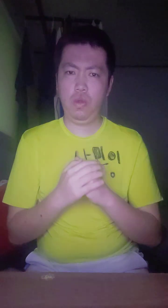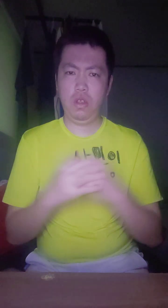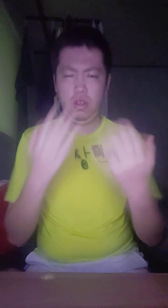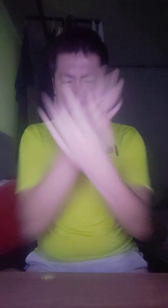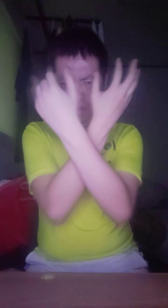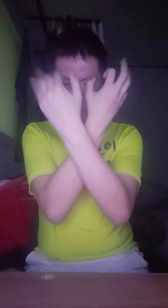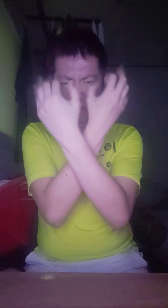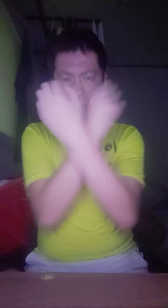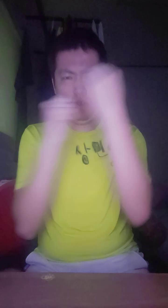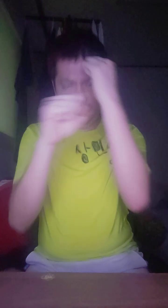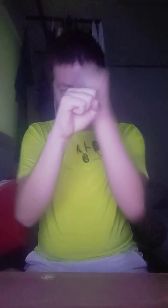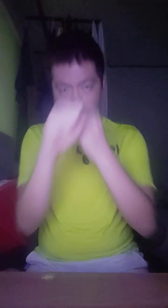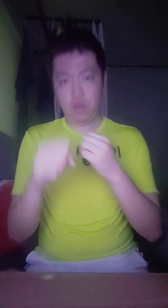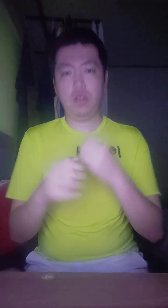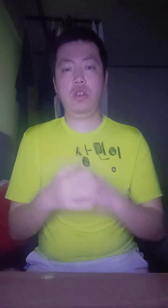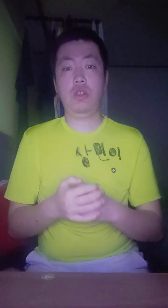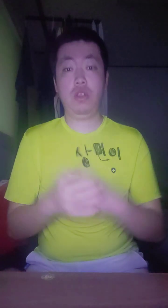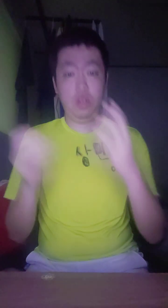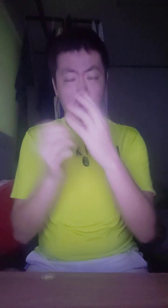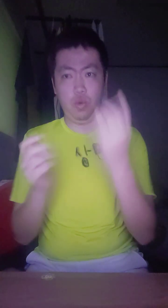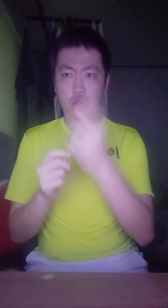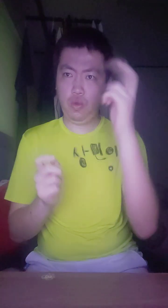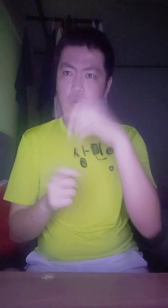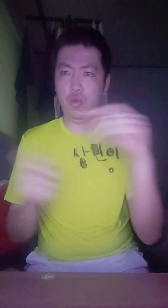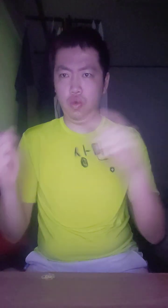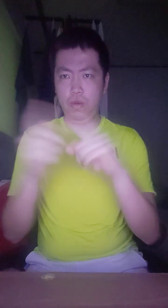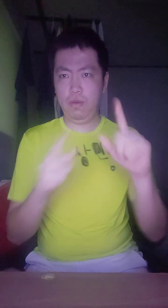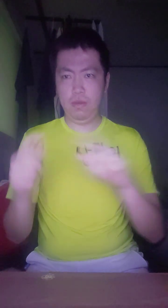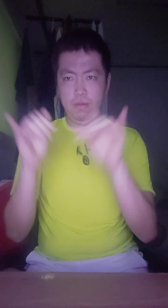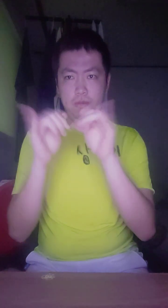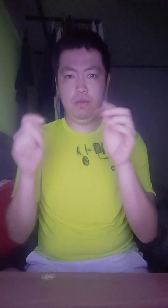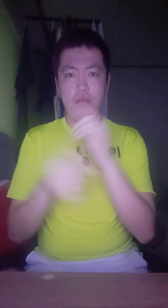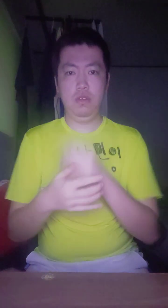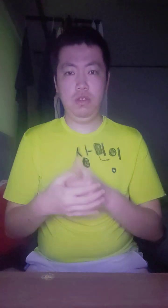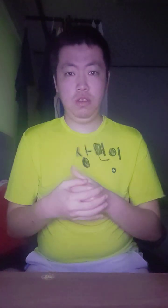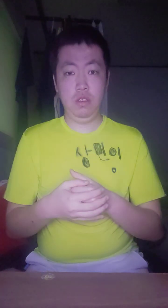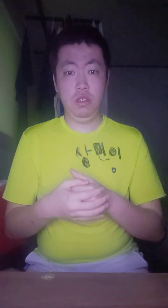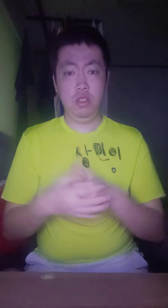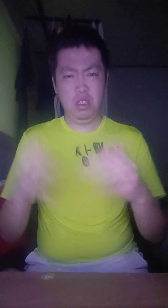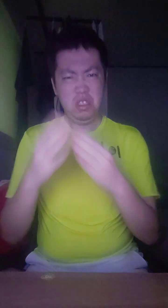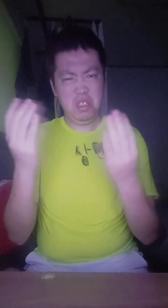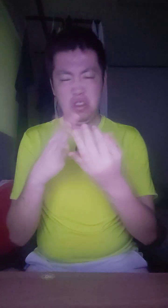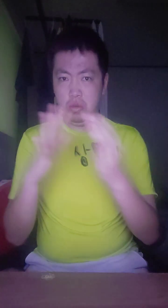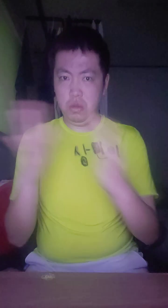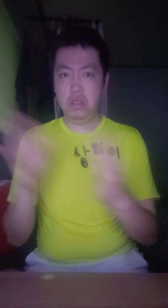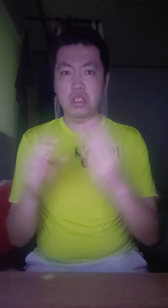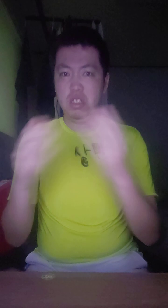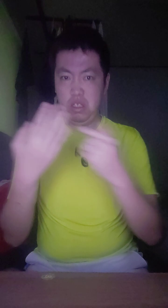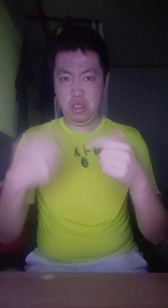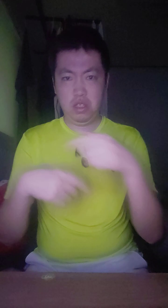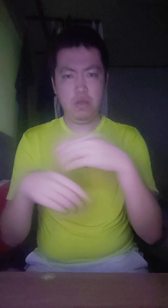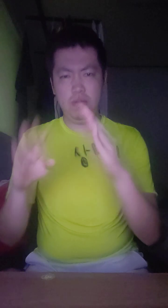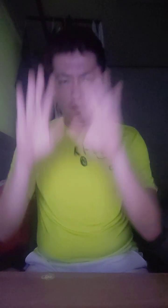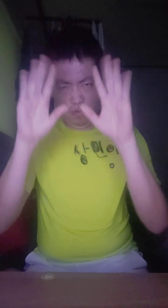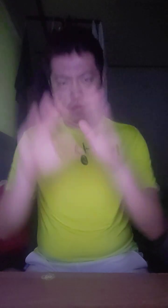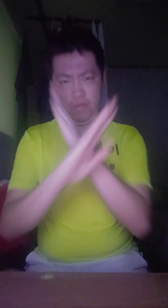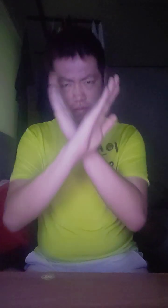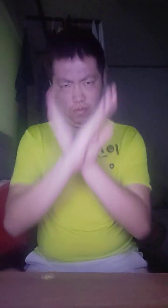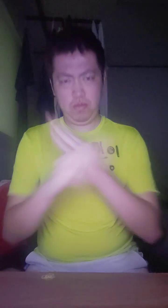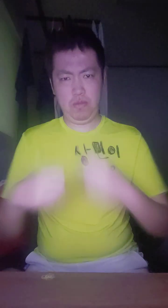신호등이 별안간 꺼지면서 도심 한복판은 아비규환이 돼버렸고 식당과 상점들은 하루 영업을 포기했습니다.